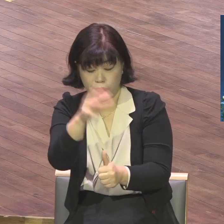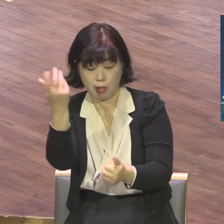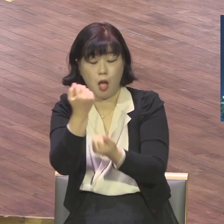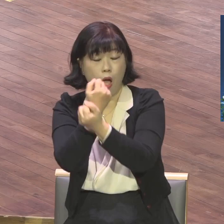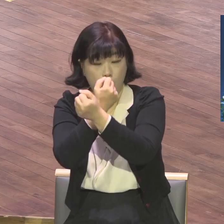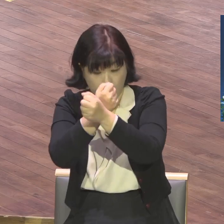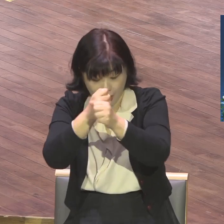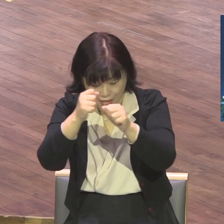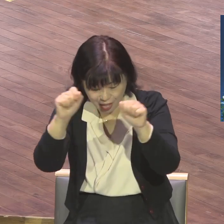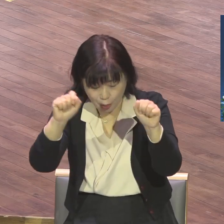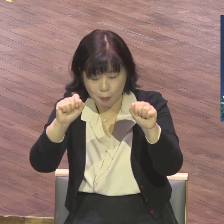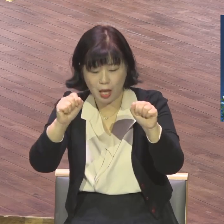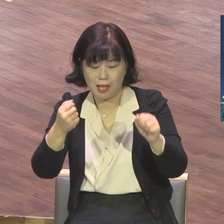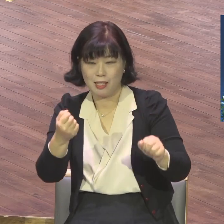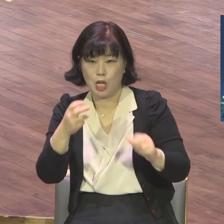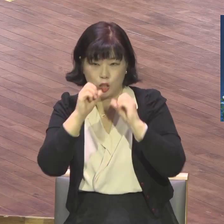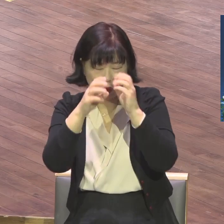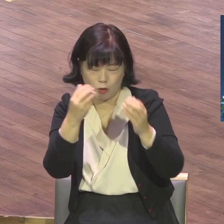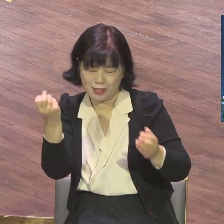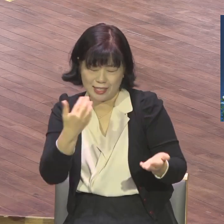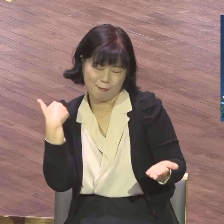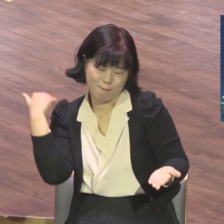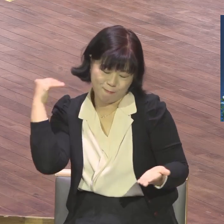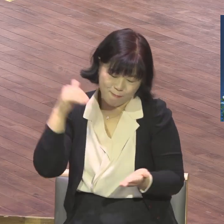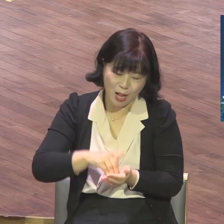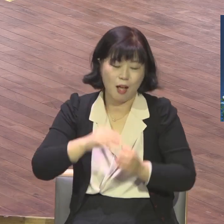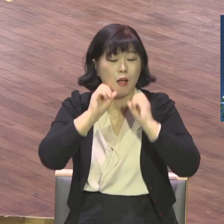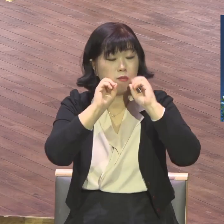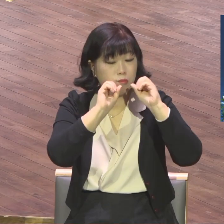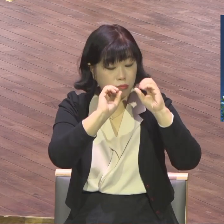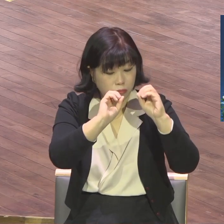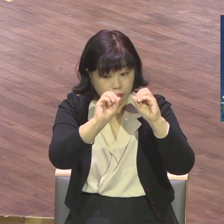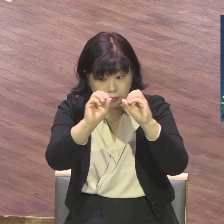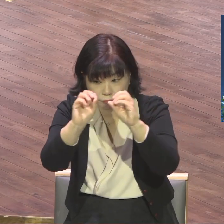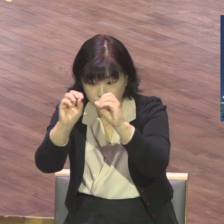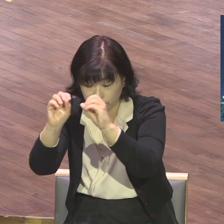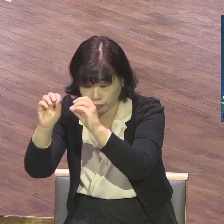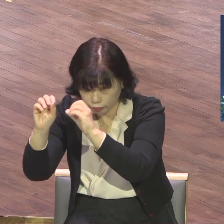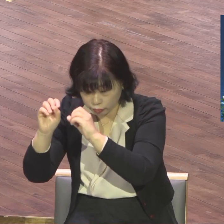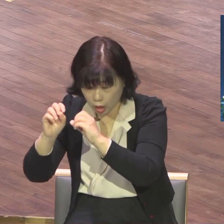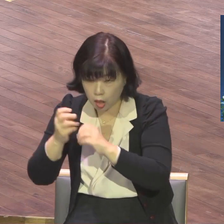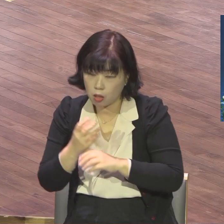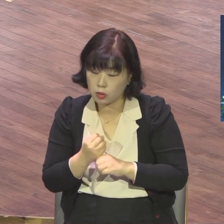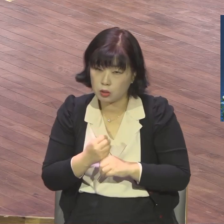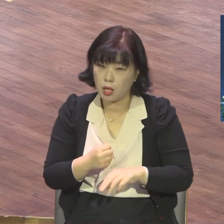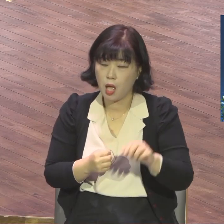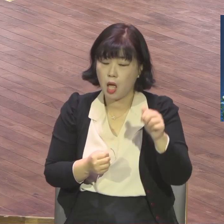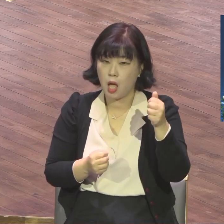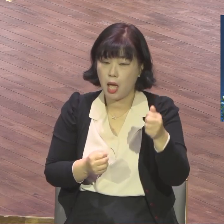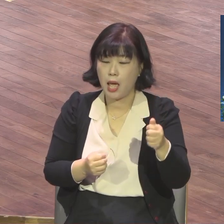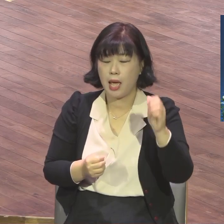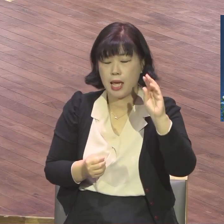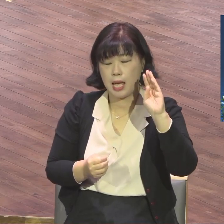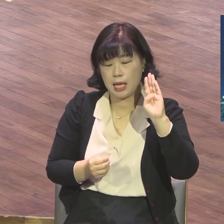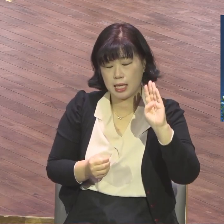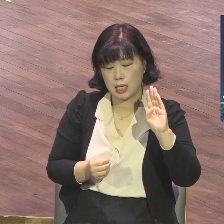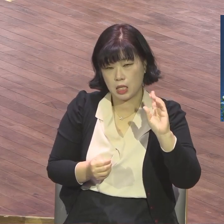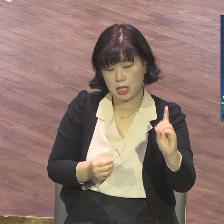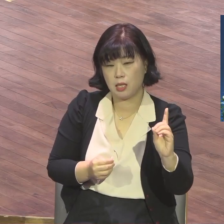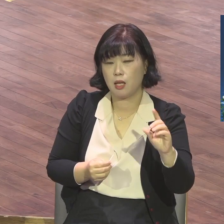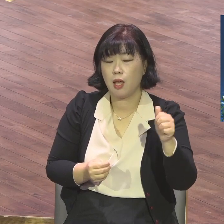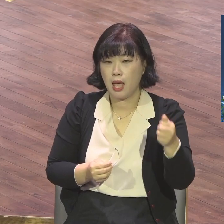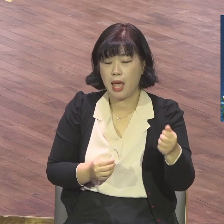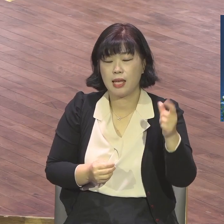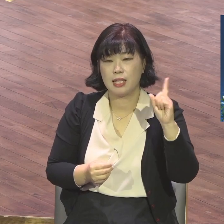AD 67년 그 예수님 성전에 태어나시고 난 67년 그때 재차 투옥이